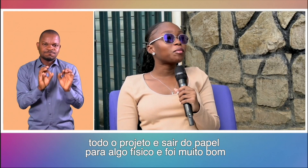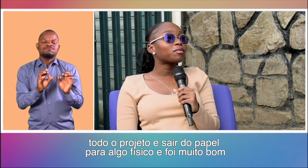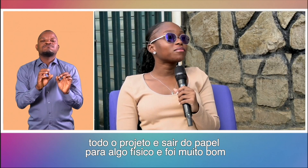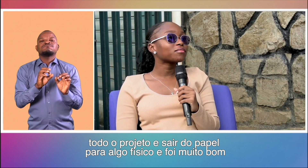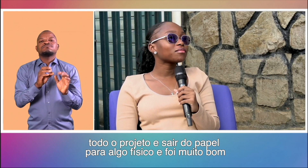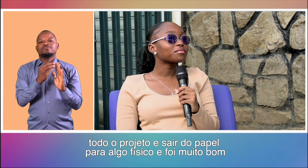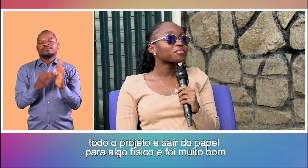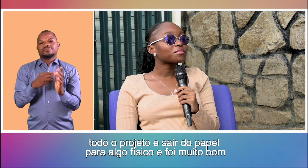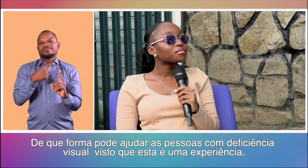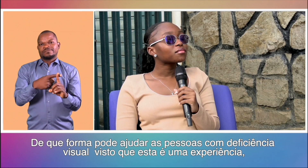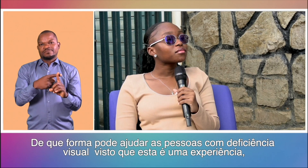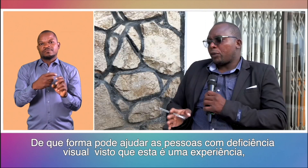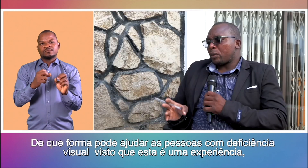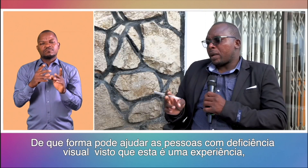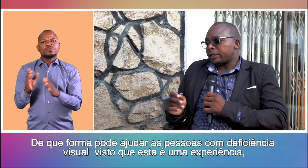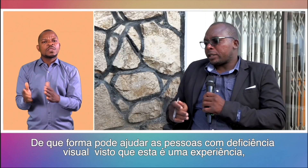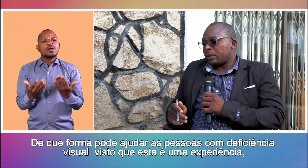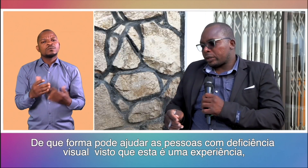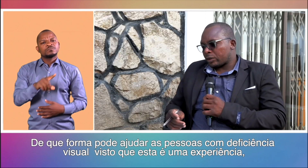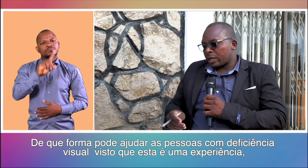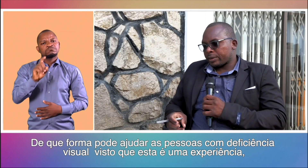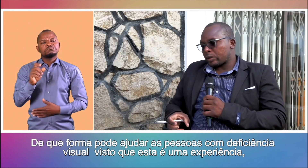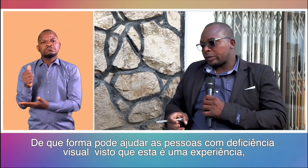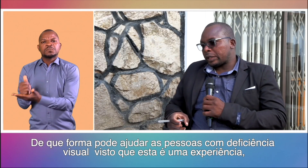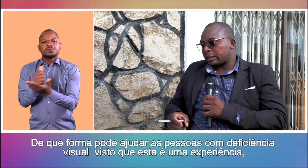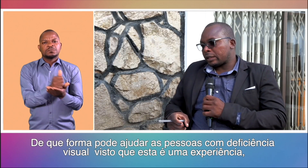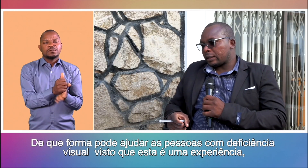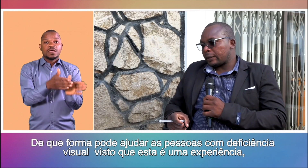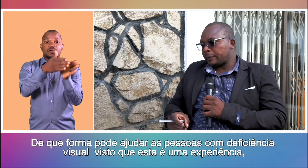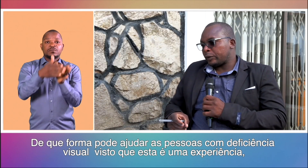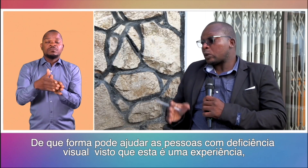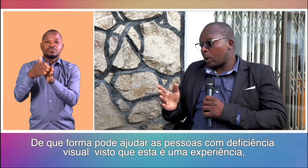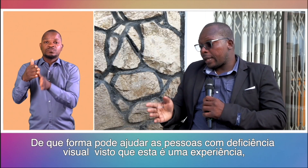bom. E de que forma acha que pode ajudar as pessoas com deficiência visual,